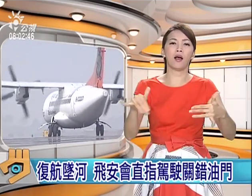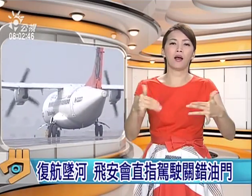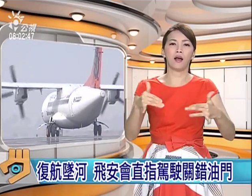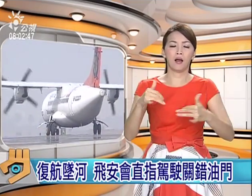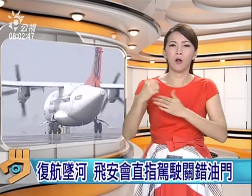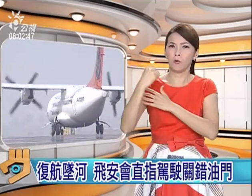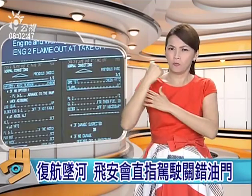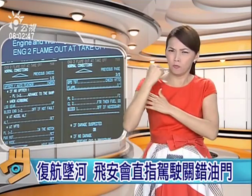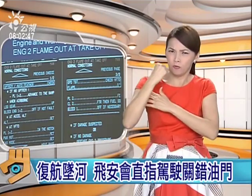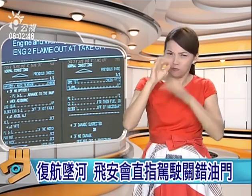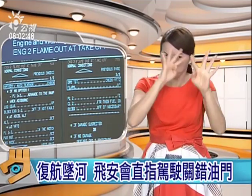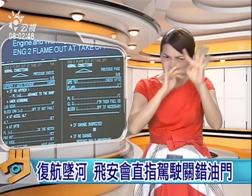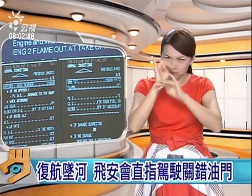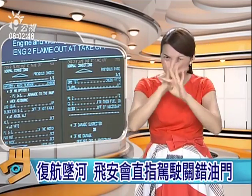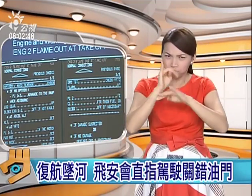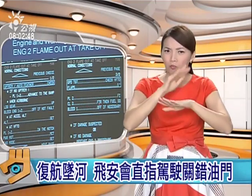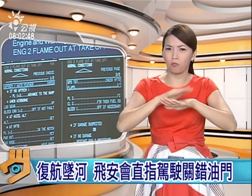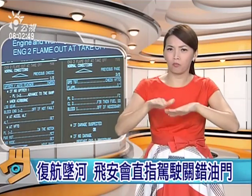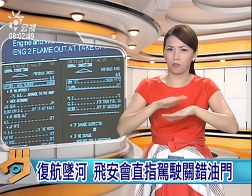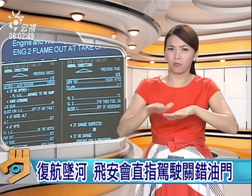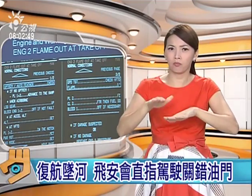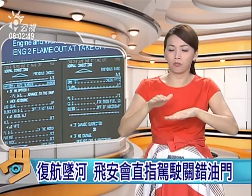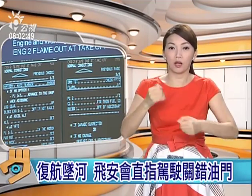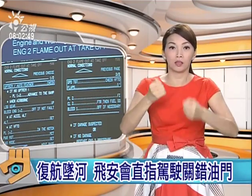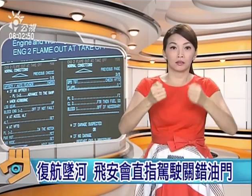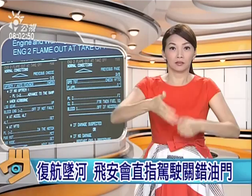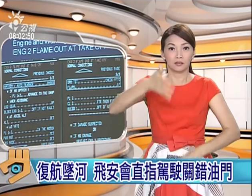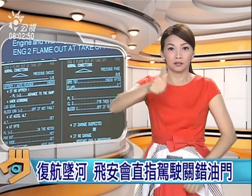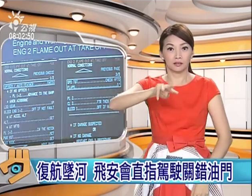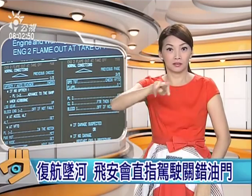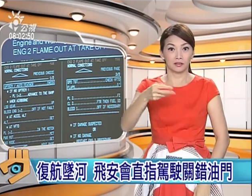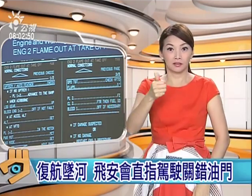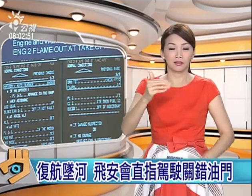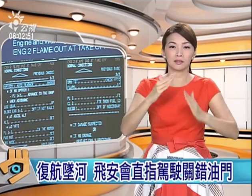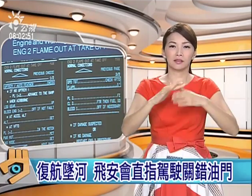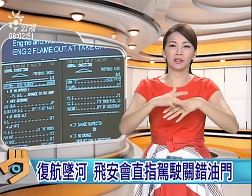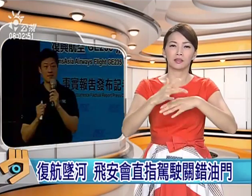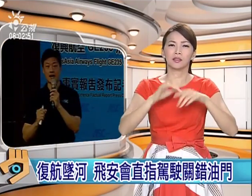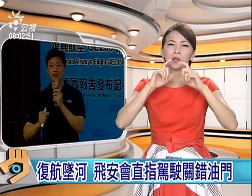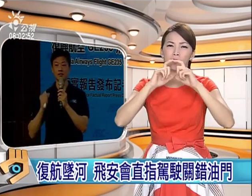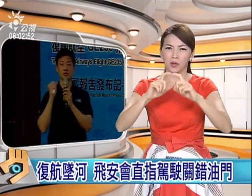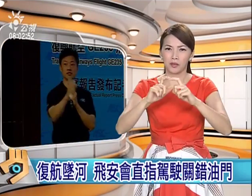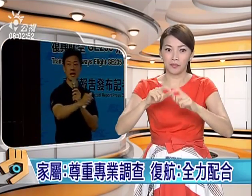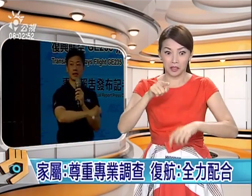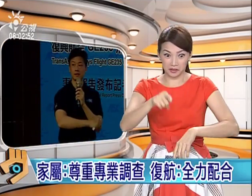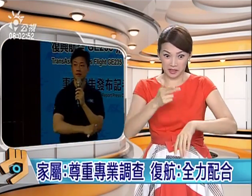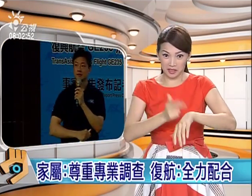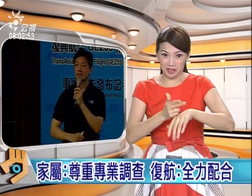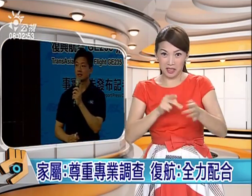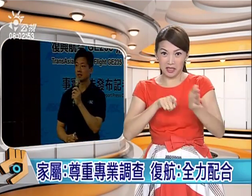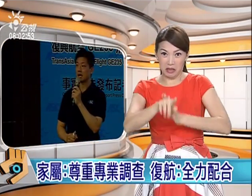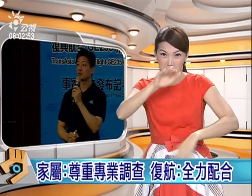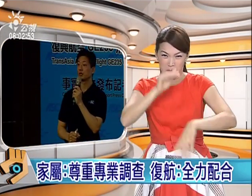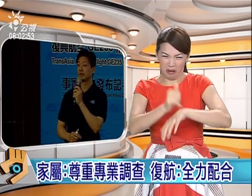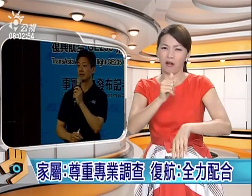炉，将会全力配合调查。而主飞驾驶廖建中的家人则是表